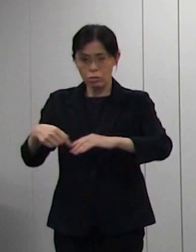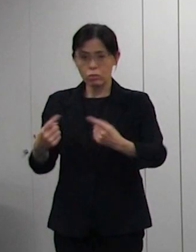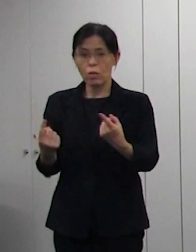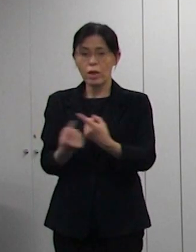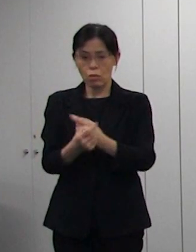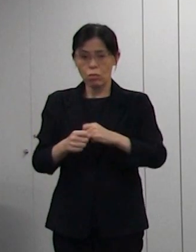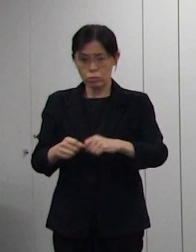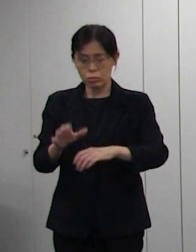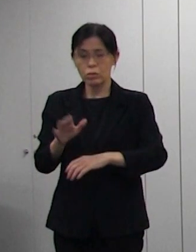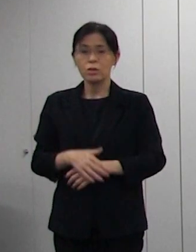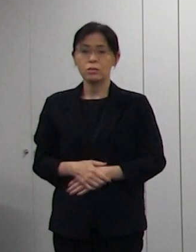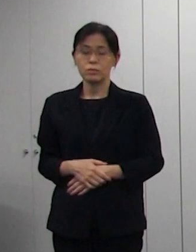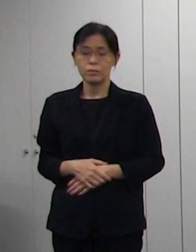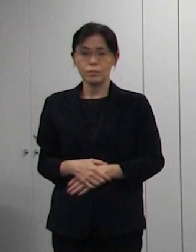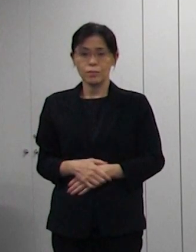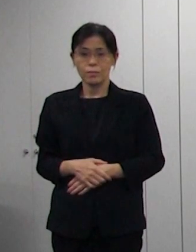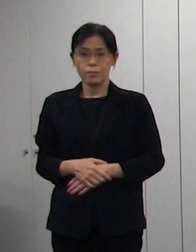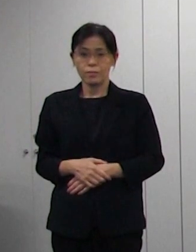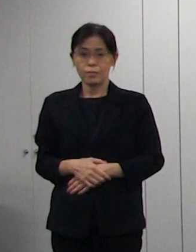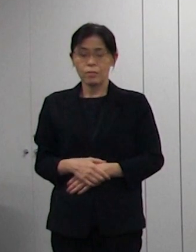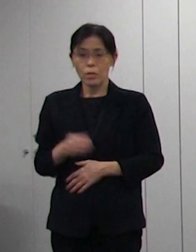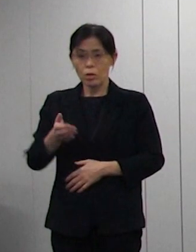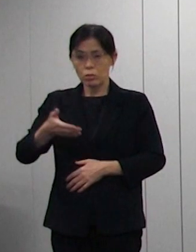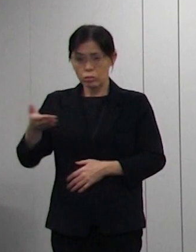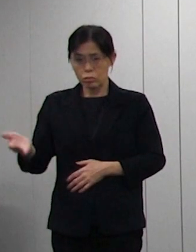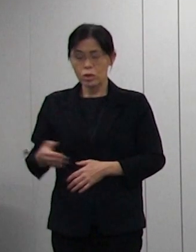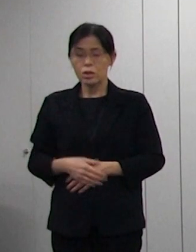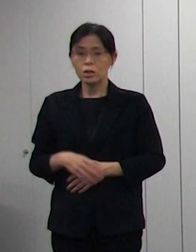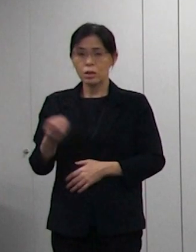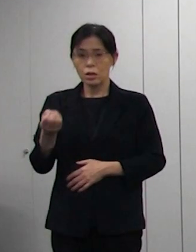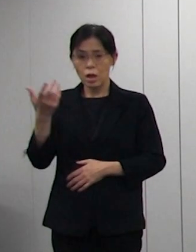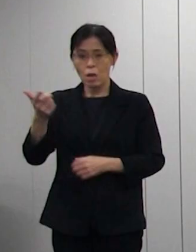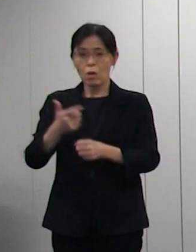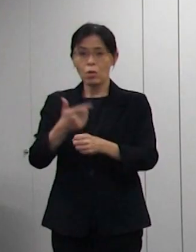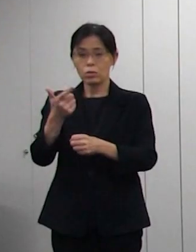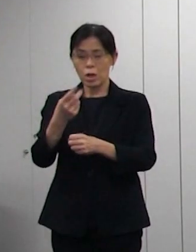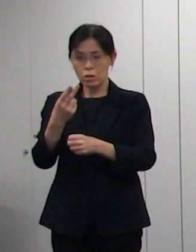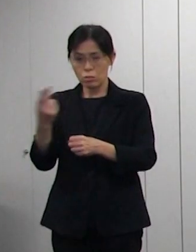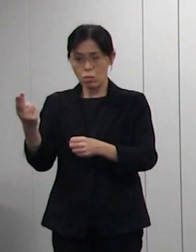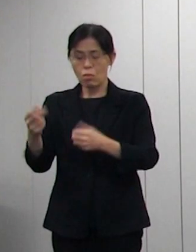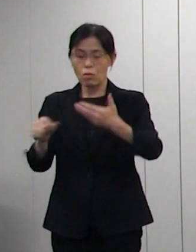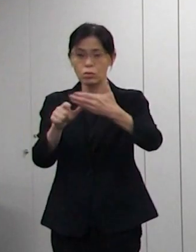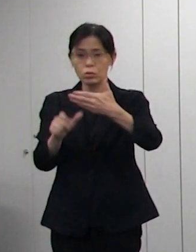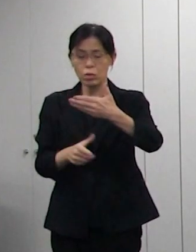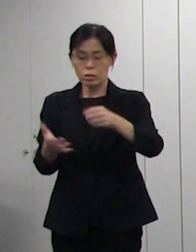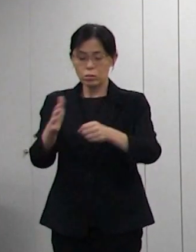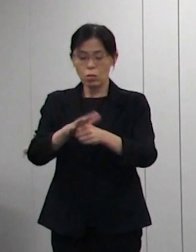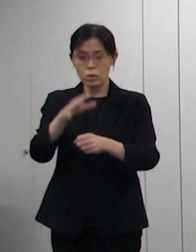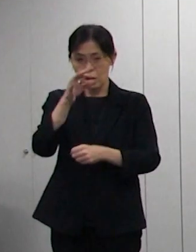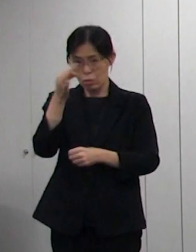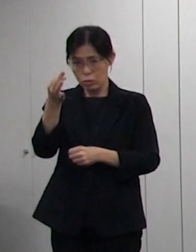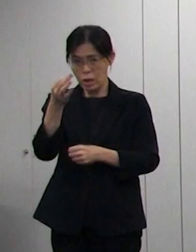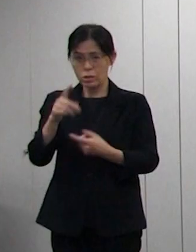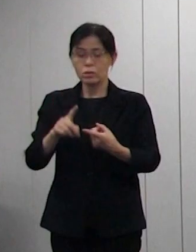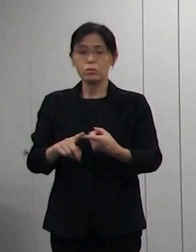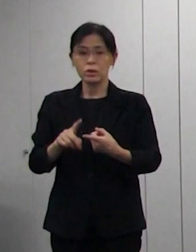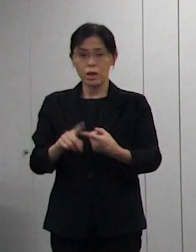するものであります。次に令和6年度9月補正予算について